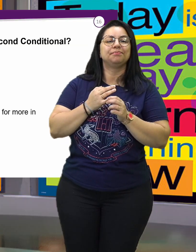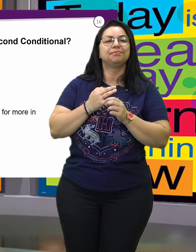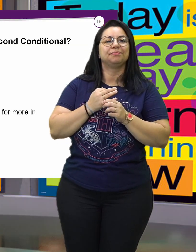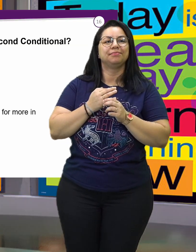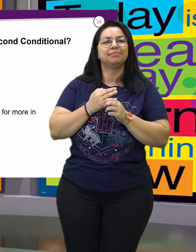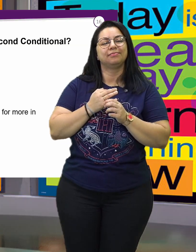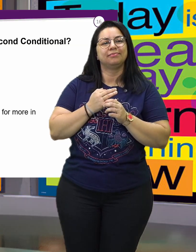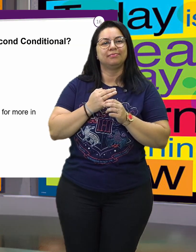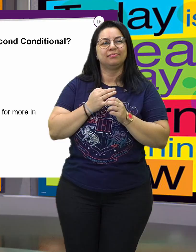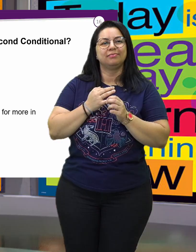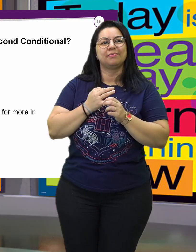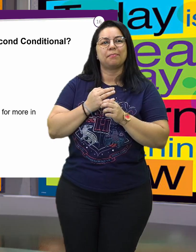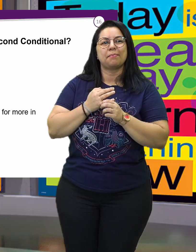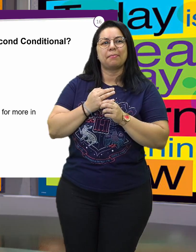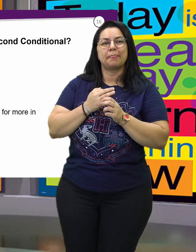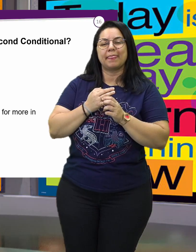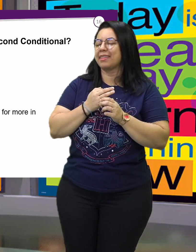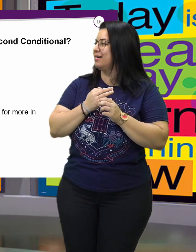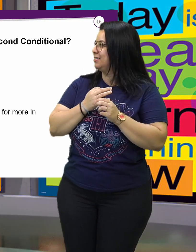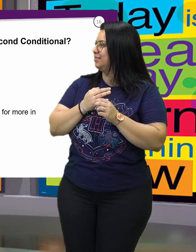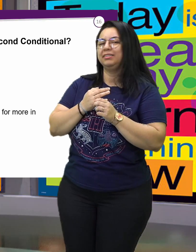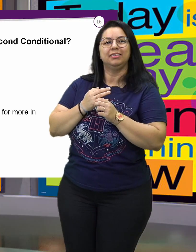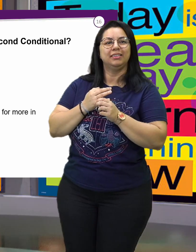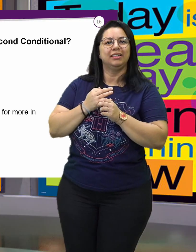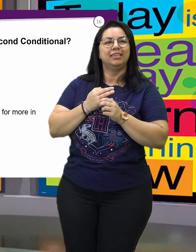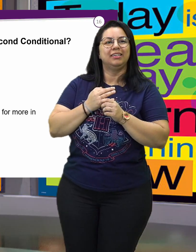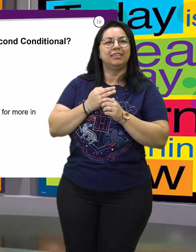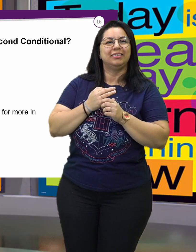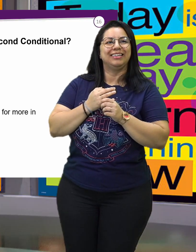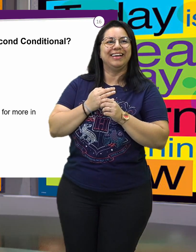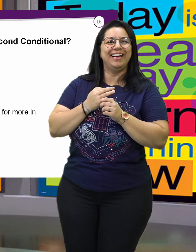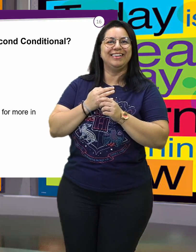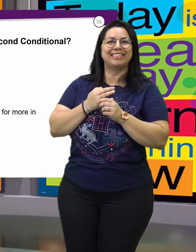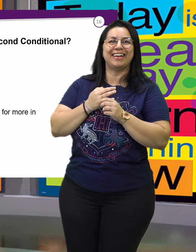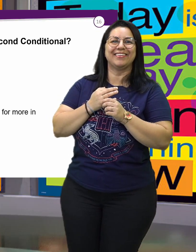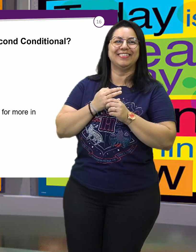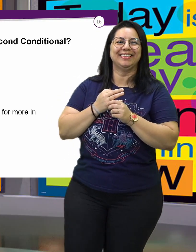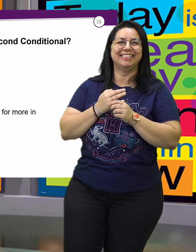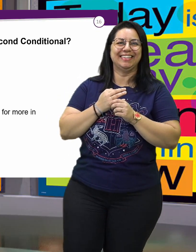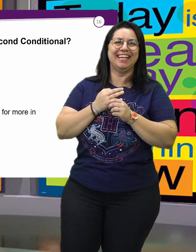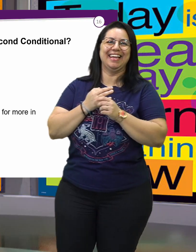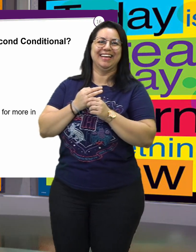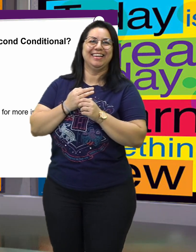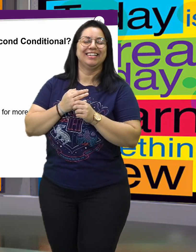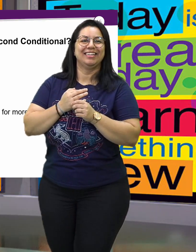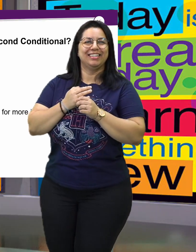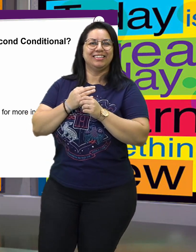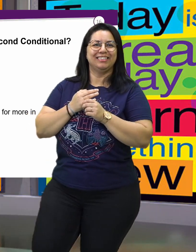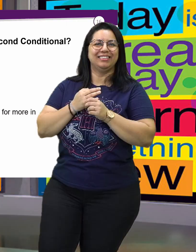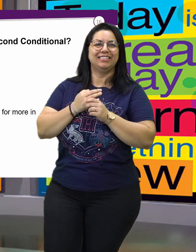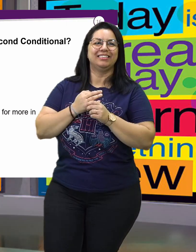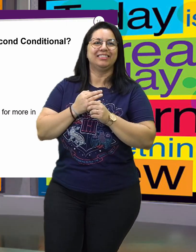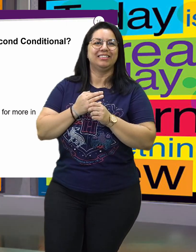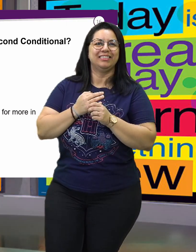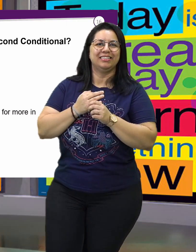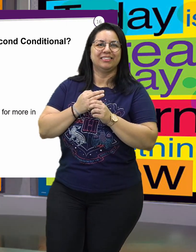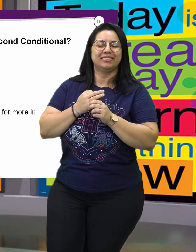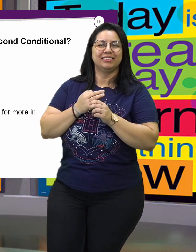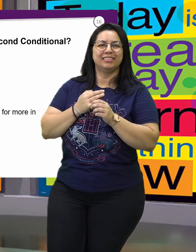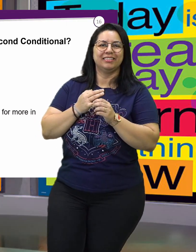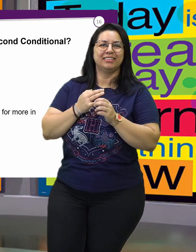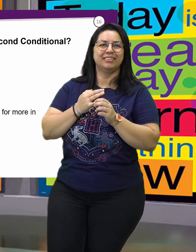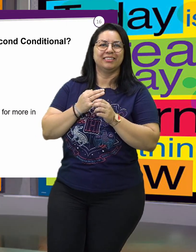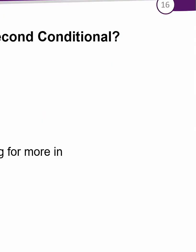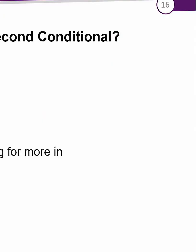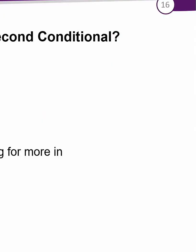Second conditional. Por quê? Porque você tem aqui o... Opa, veio errado, é letra C, tá? Vamos lá na tela pra